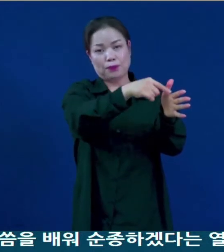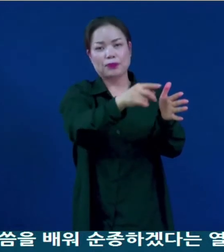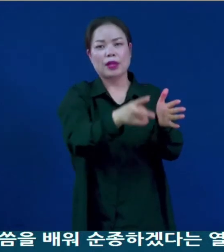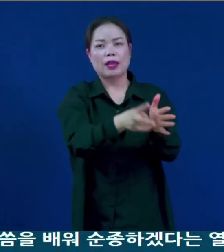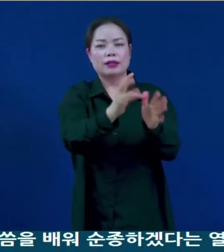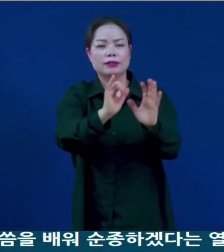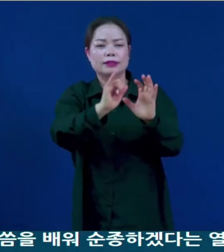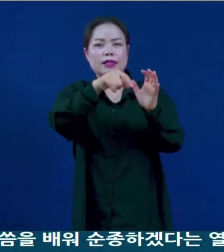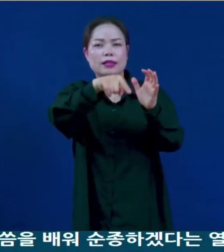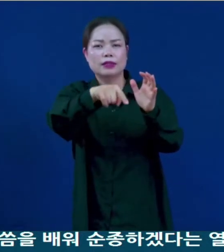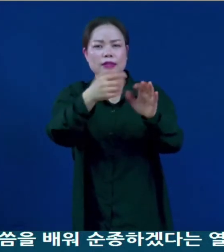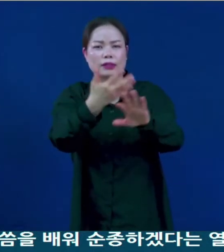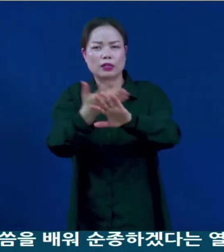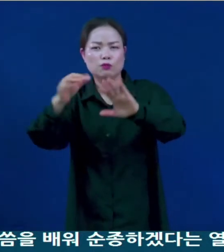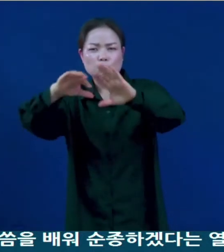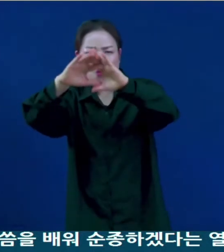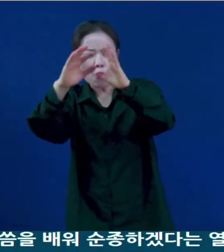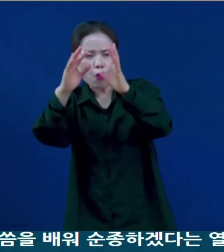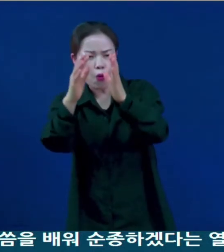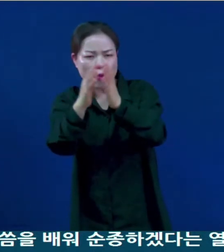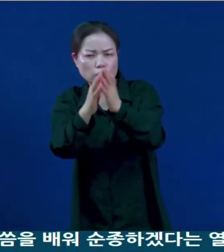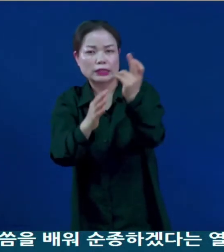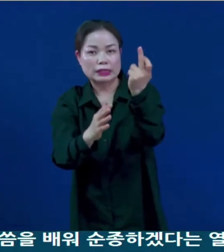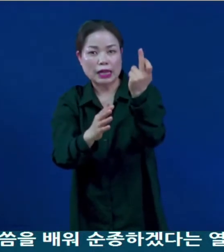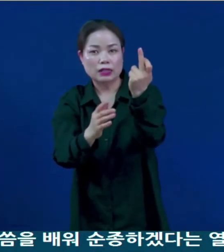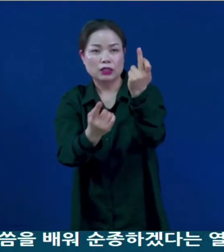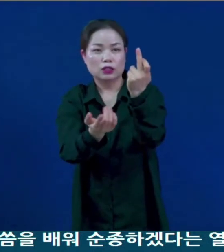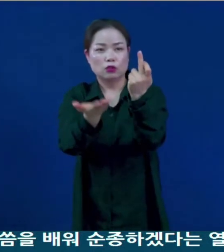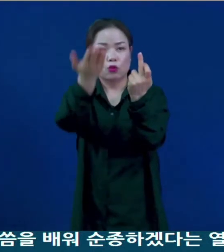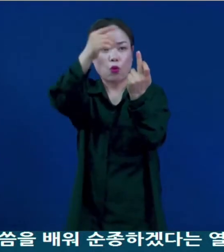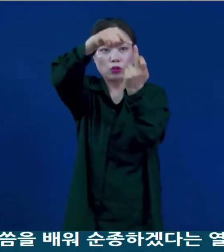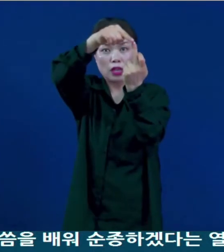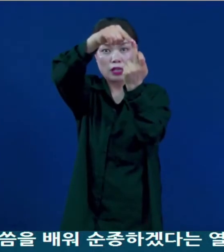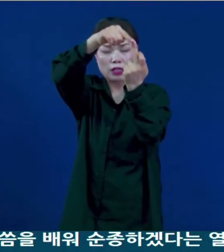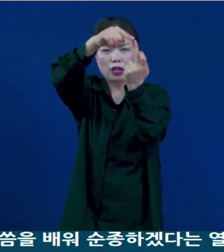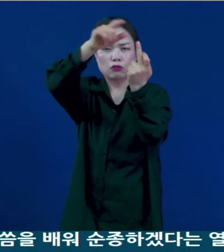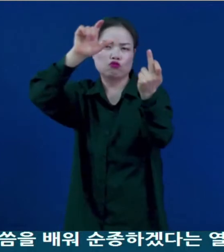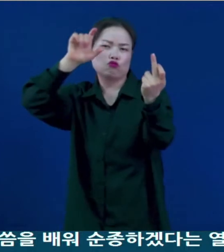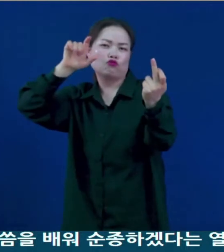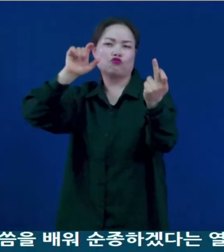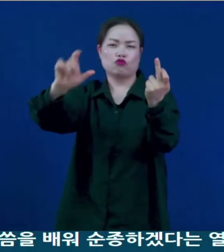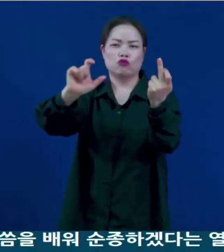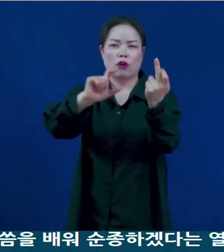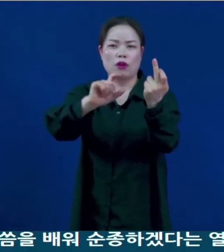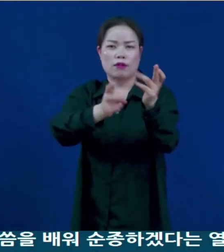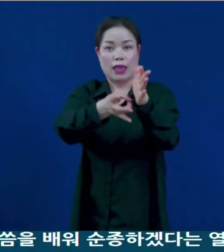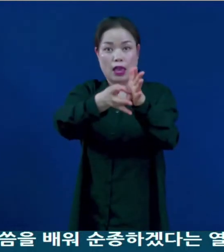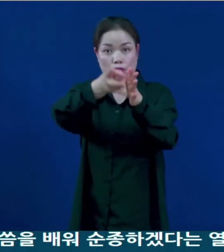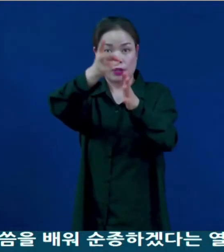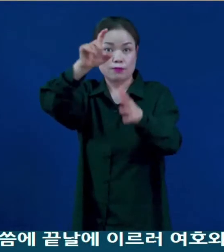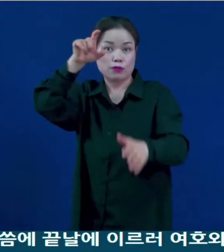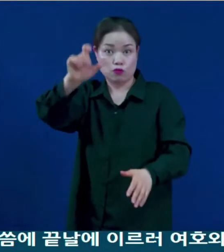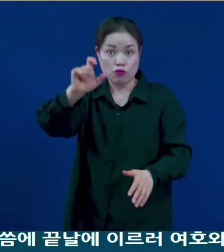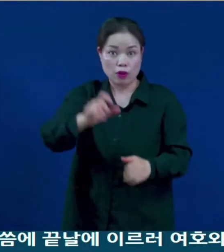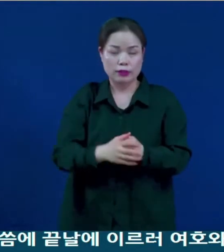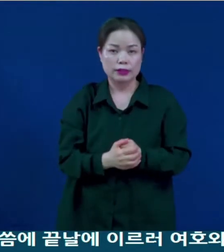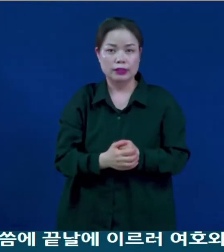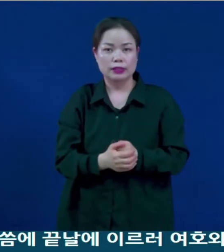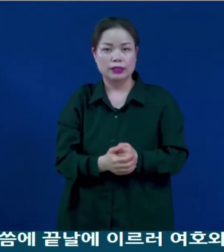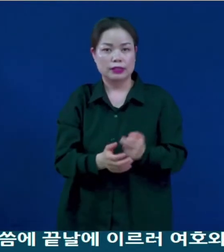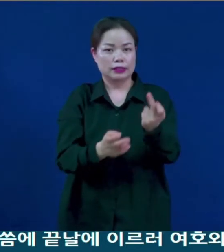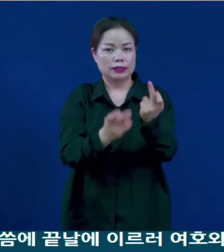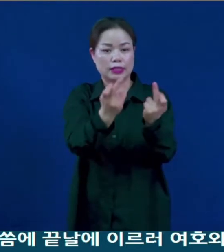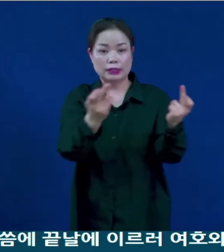예루살렘이 세상의 다른 모든 산의 꼭대기에 굳건해지리라는 예언입니다. 여기서